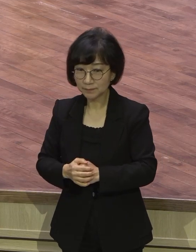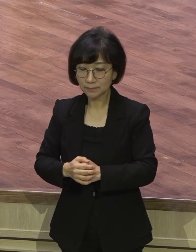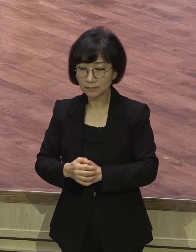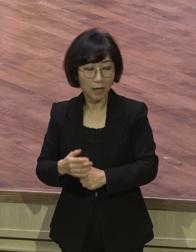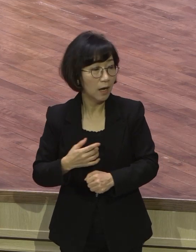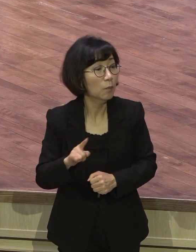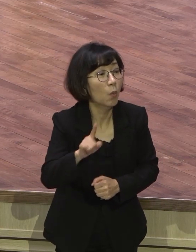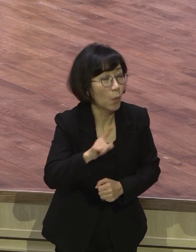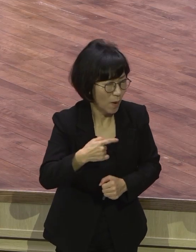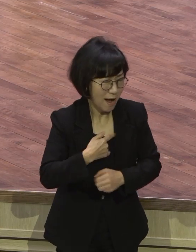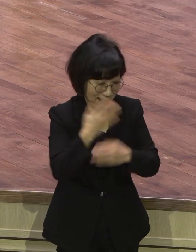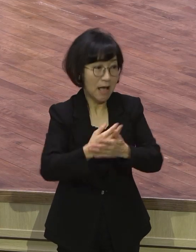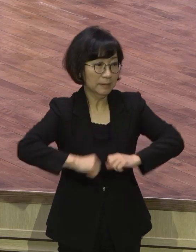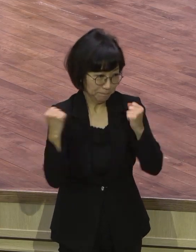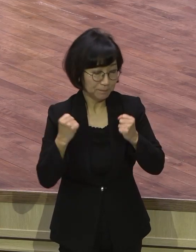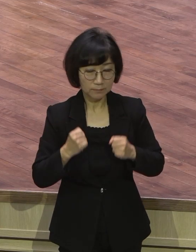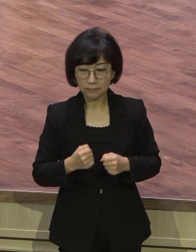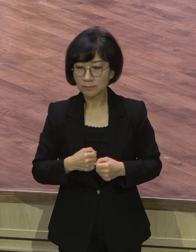교회 갑시다.